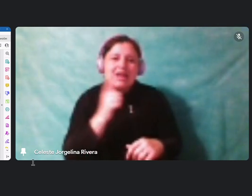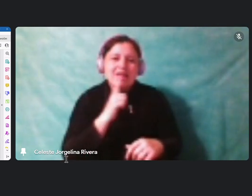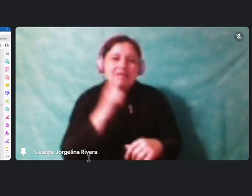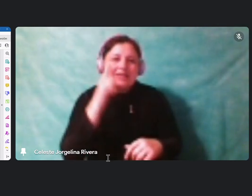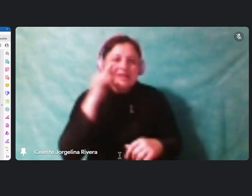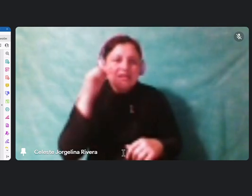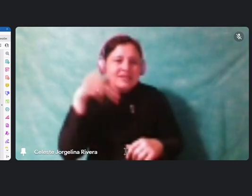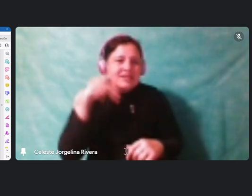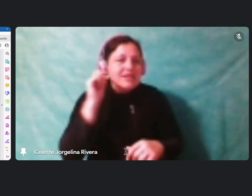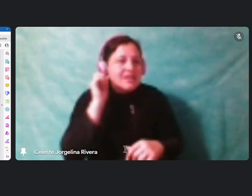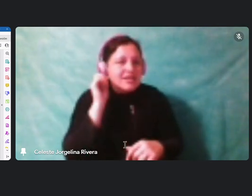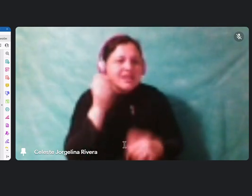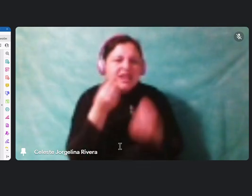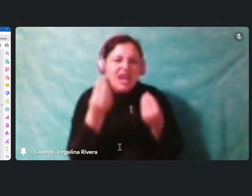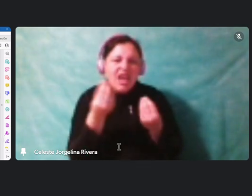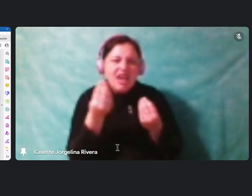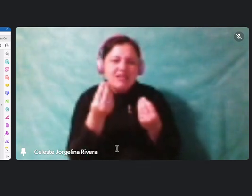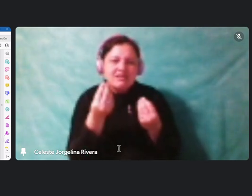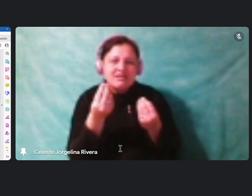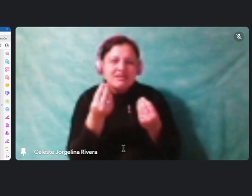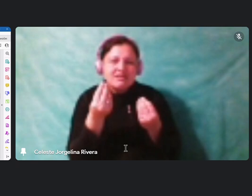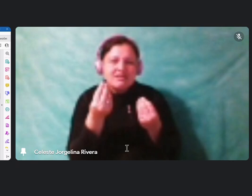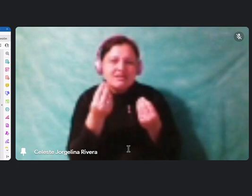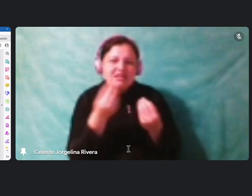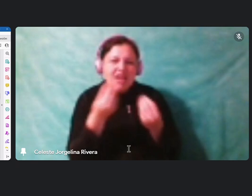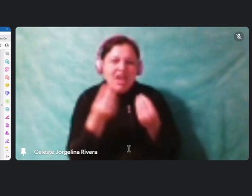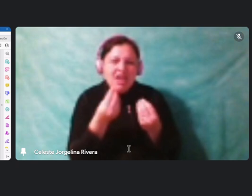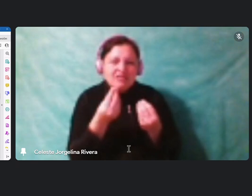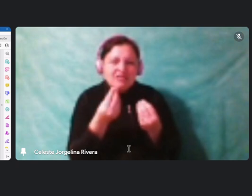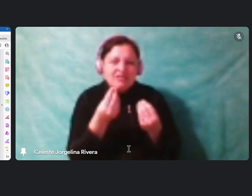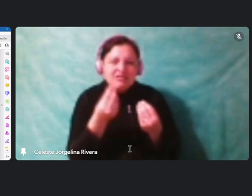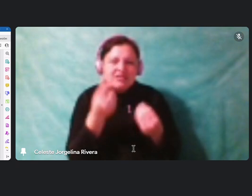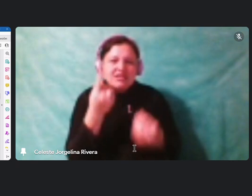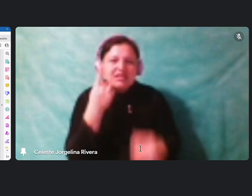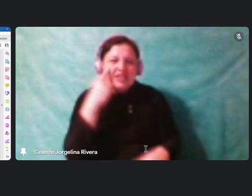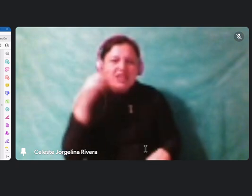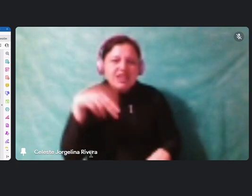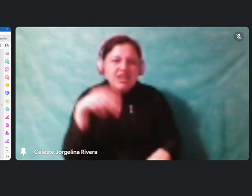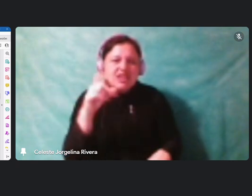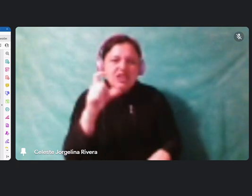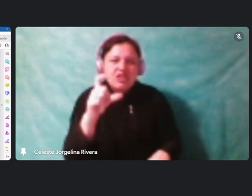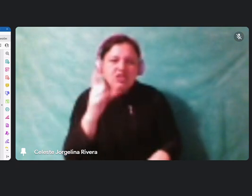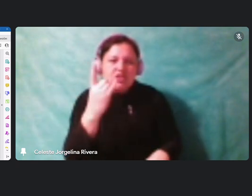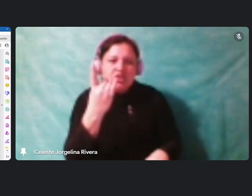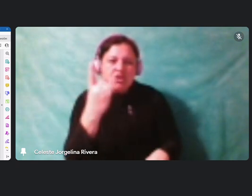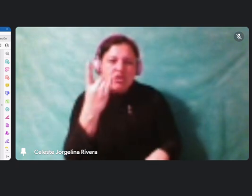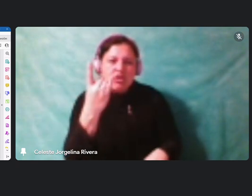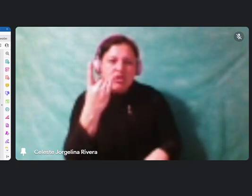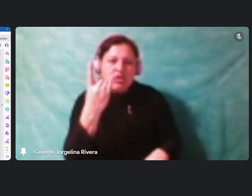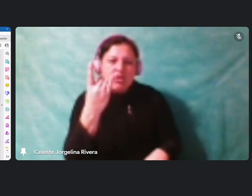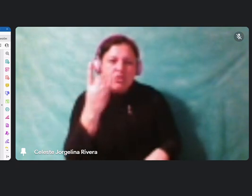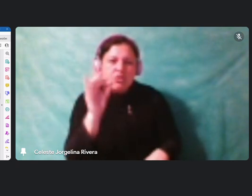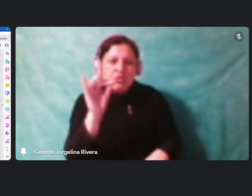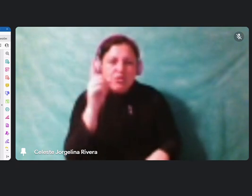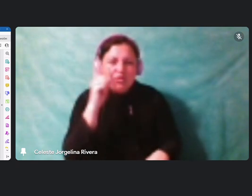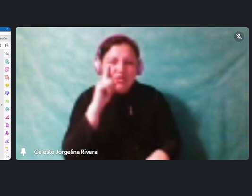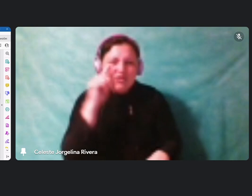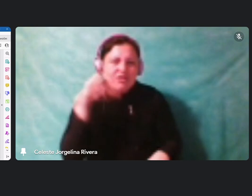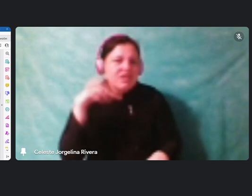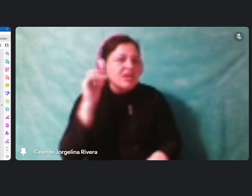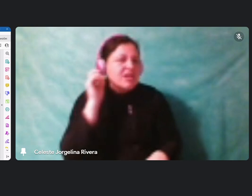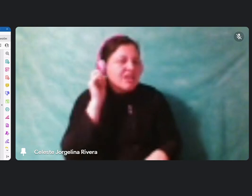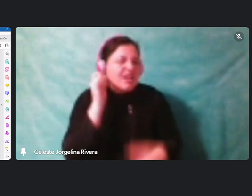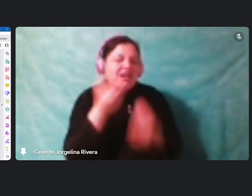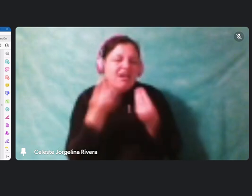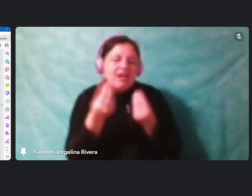incluyendo. Claro, sí. Acá. ING trabaja en endo. Sí. Esto lo vamos a ver después, ¿sí?